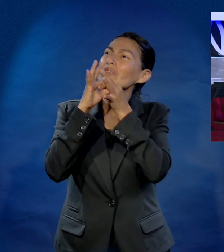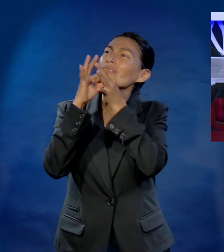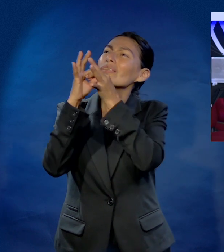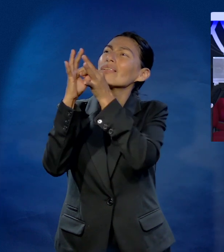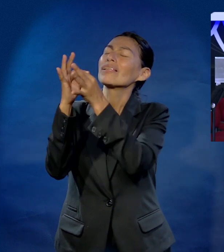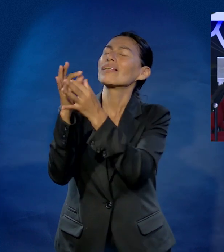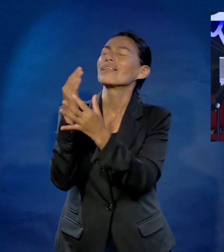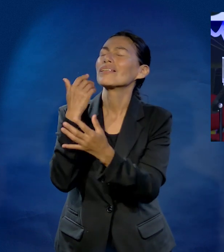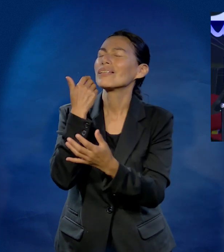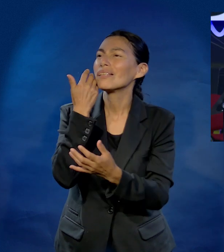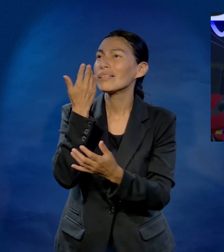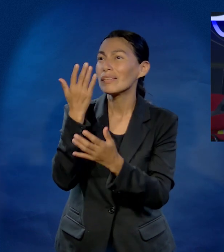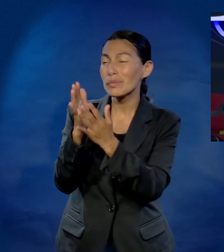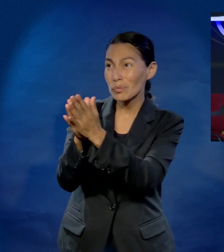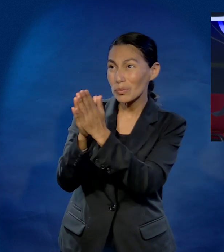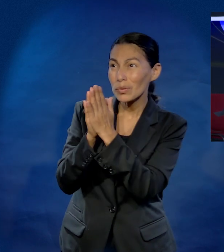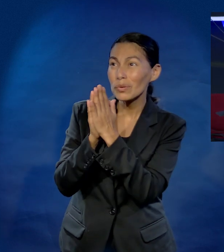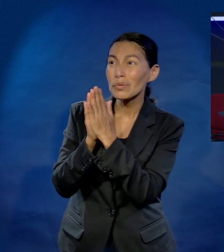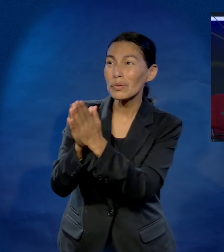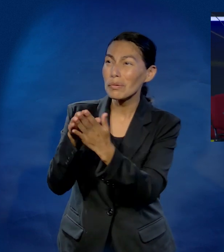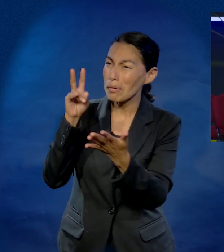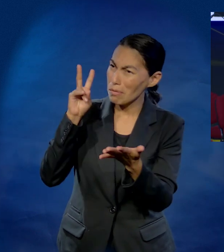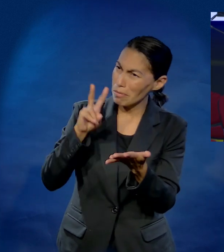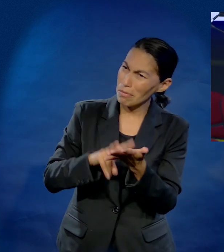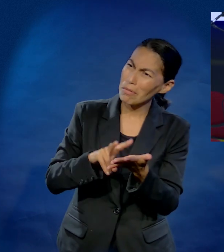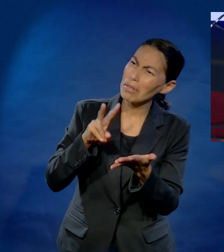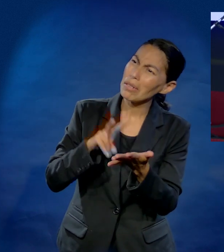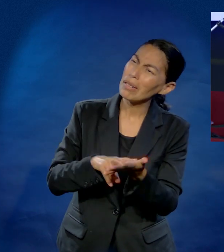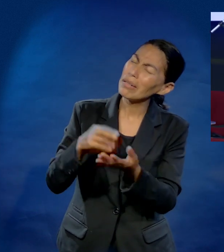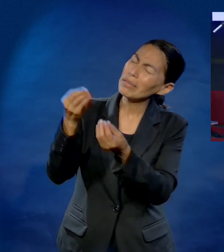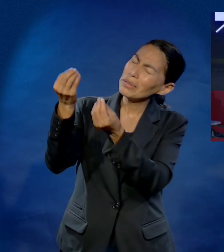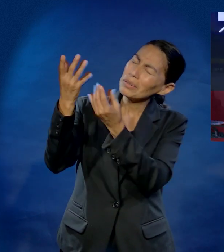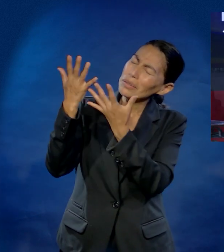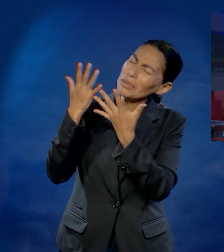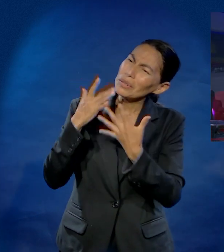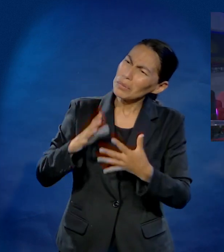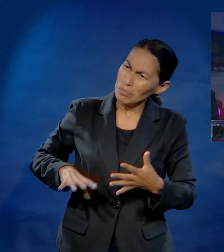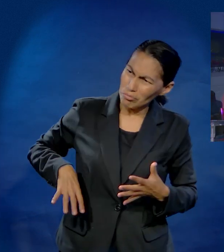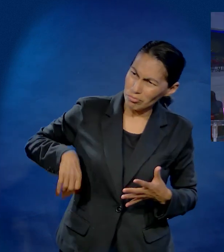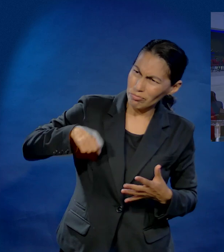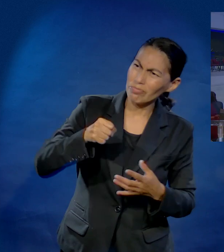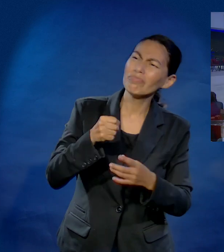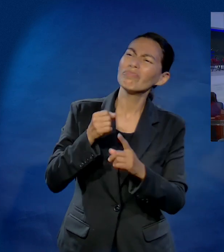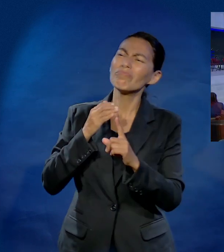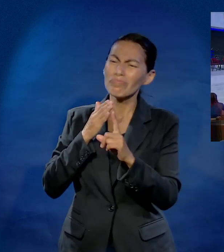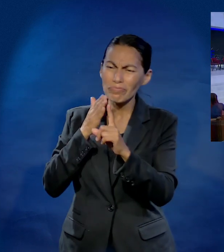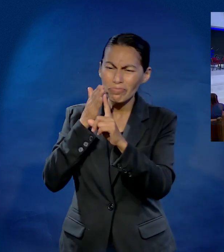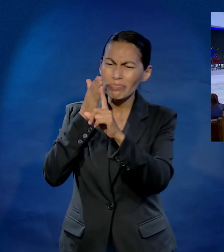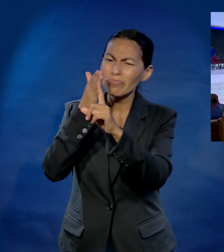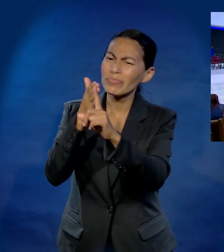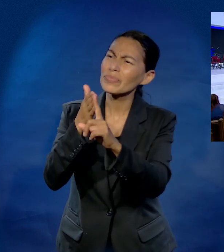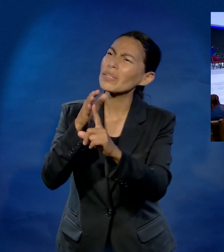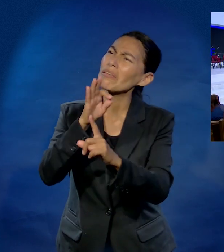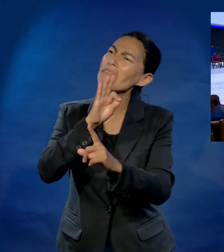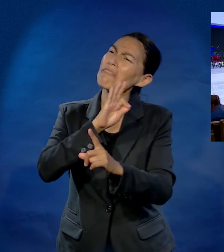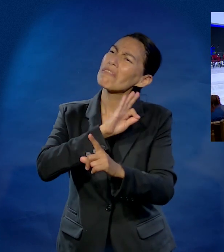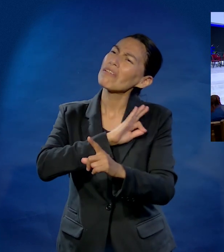que aún en mi error quiera volver a estar contigo.